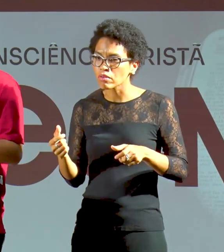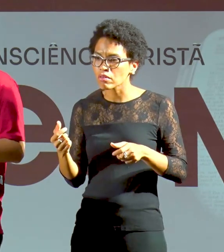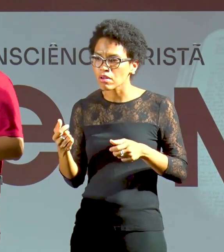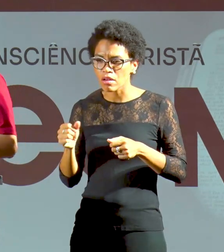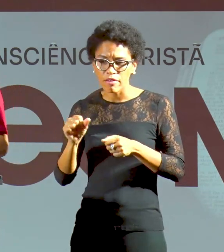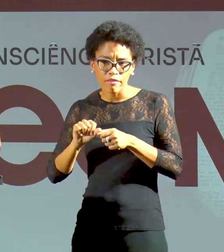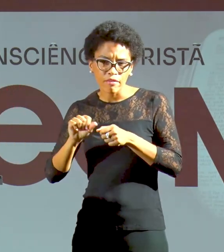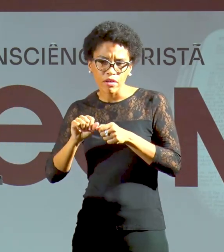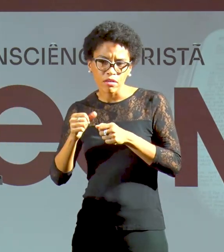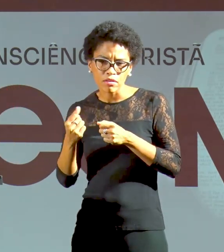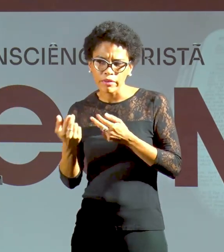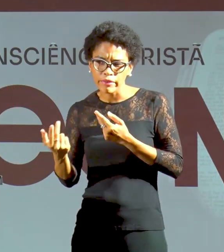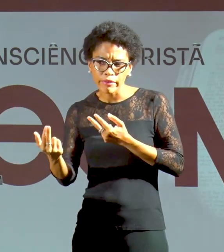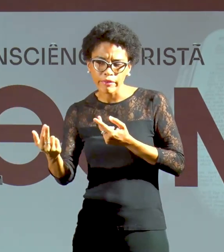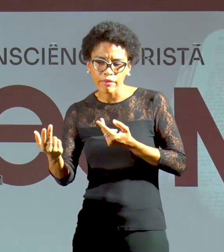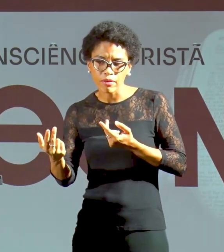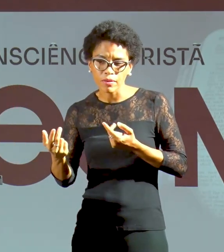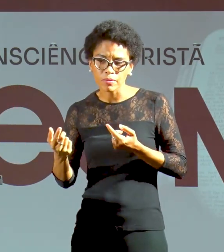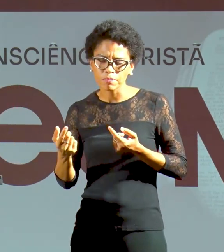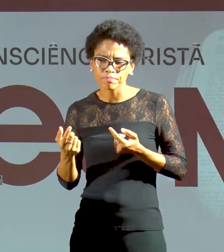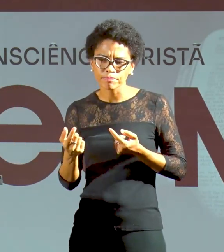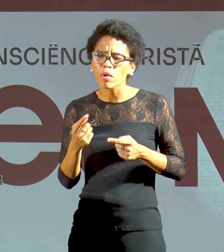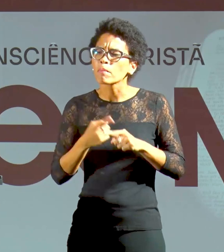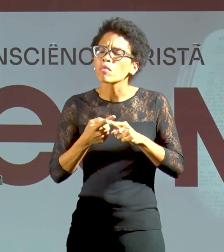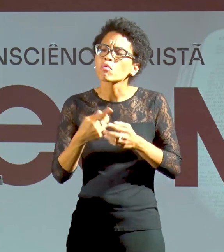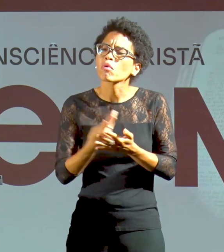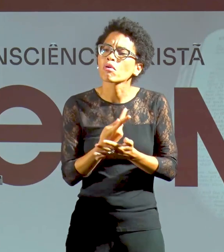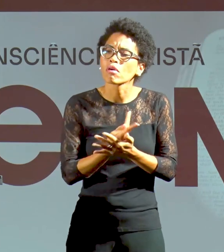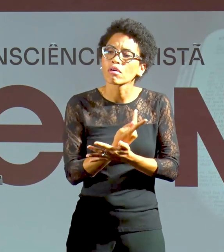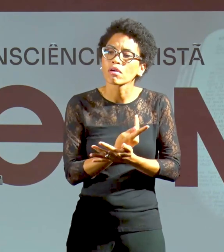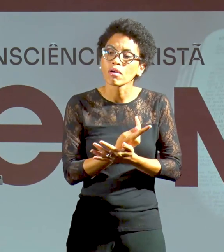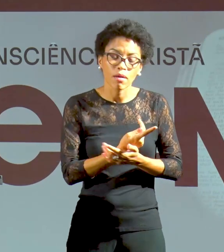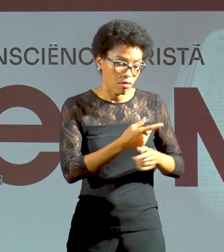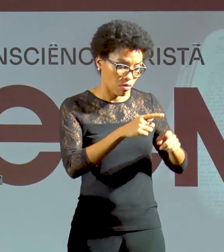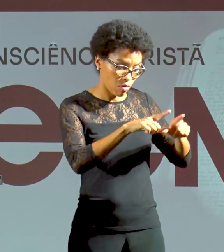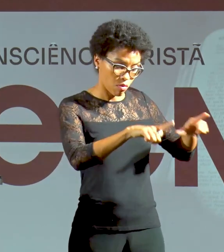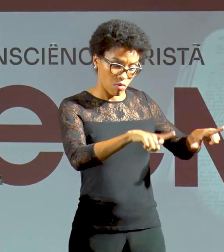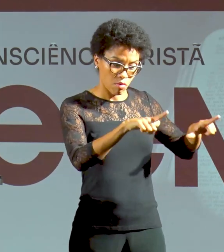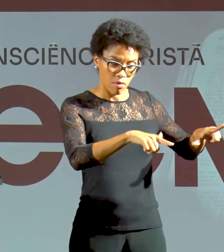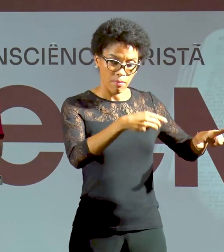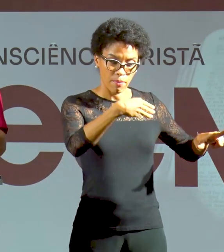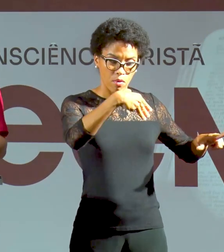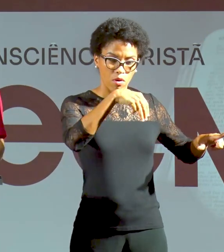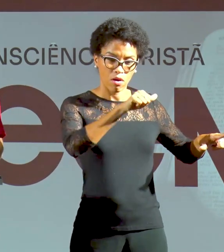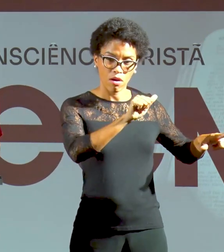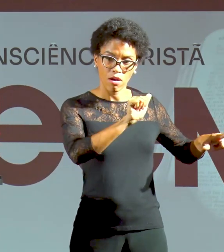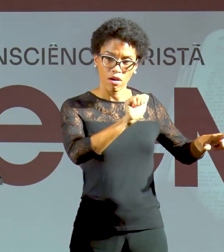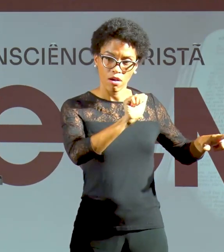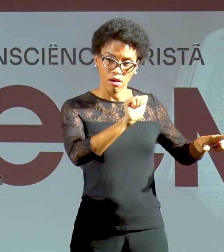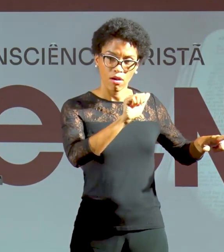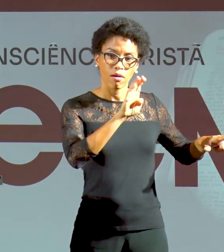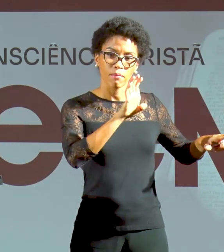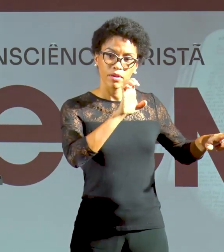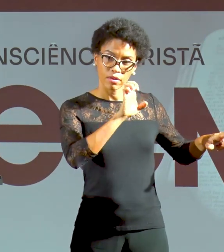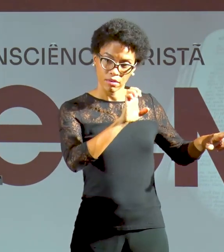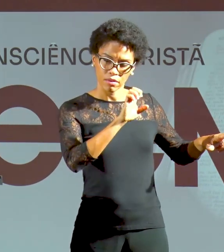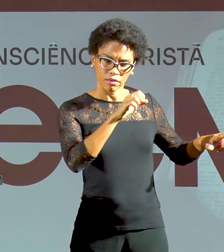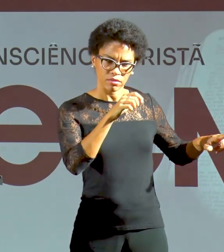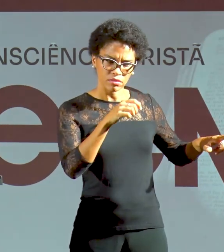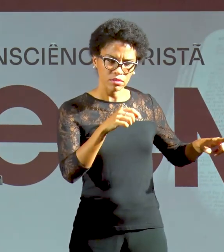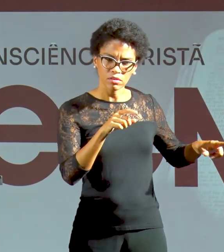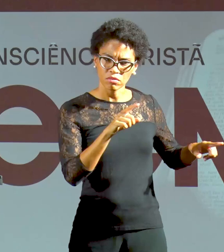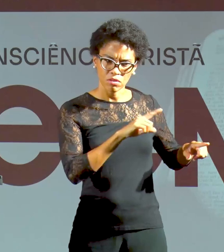Moabe não fazia parte da terra de Israel do povo de Israel os